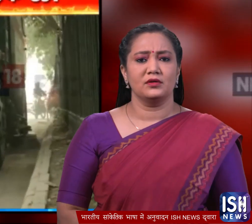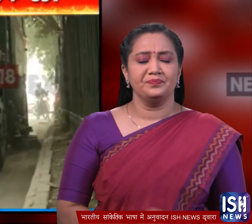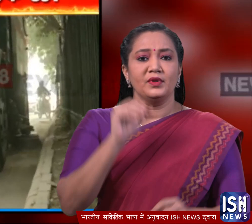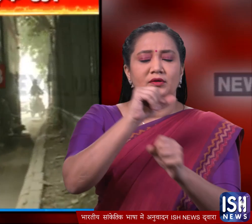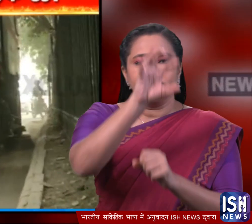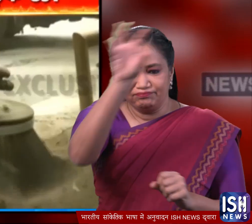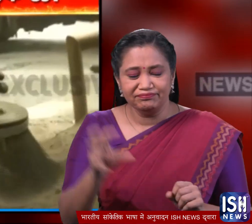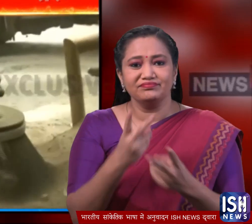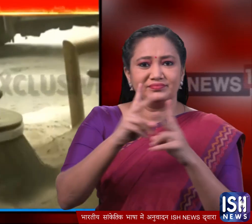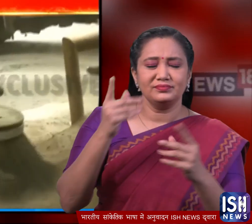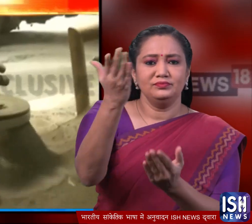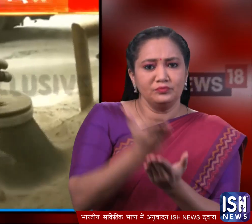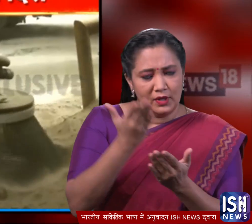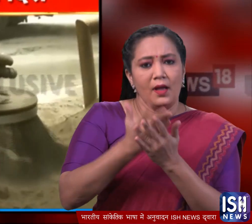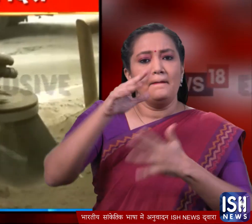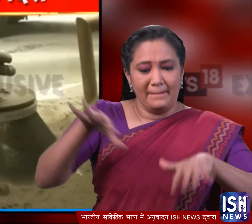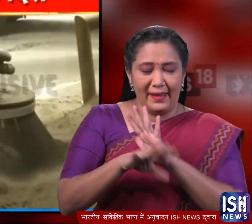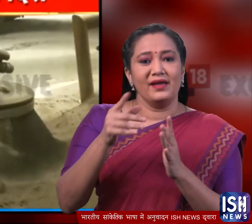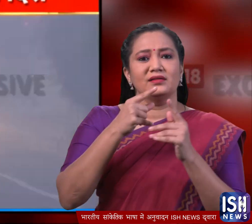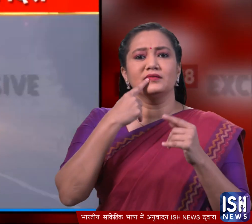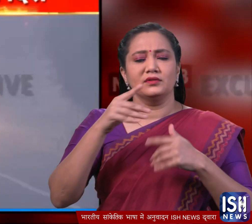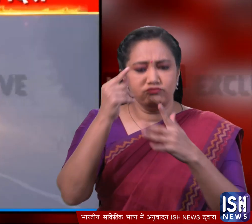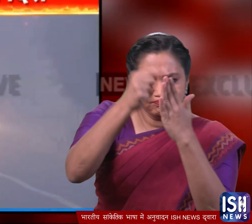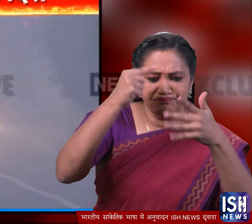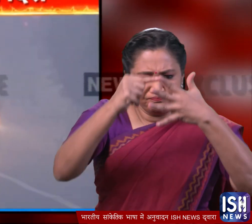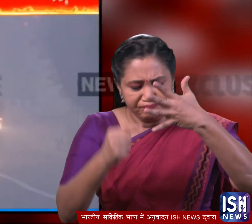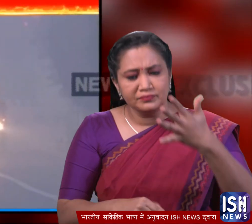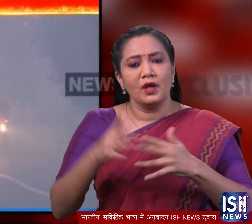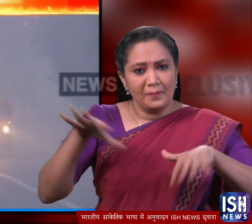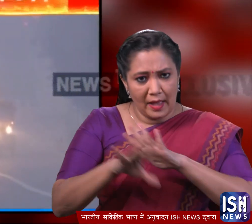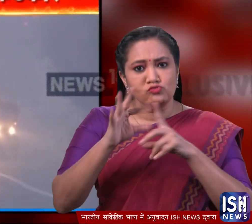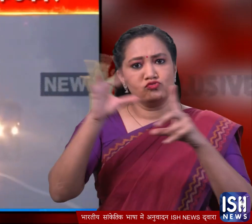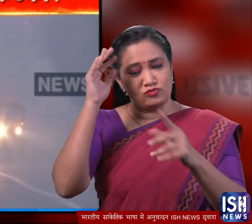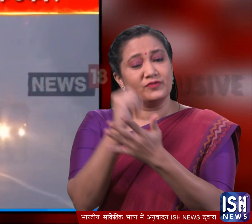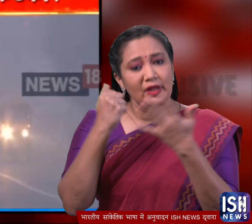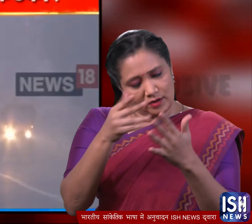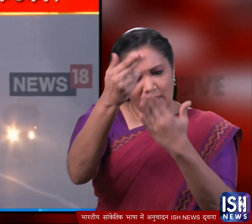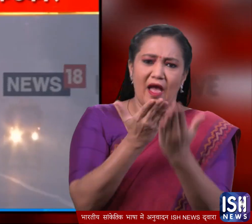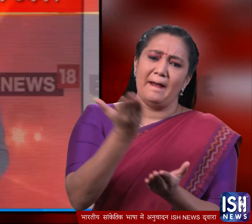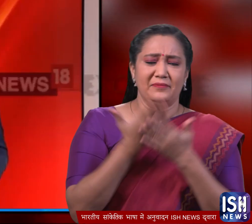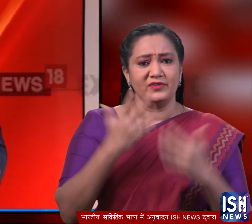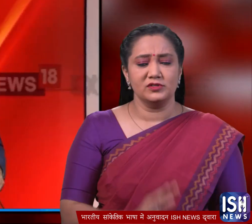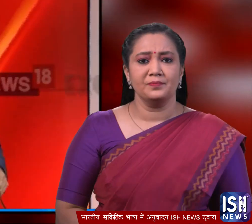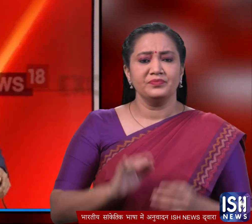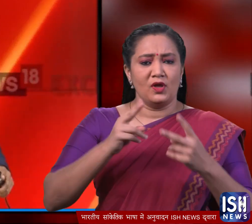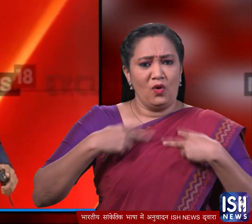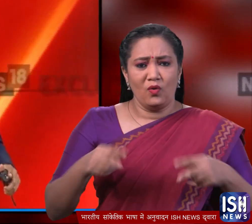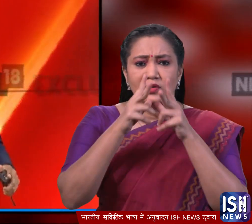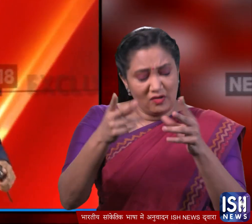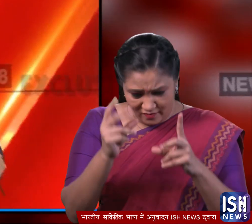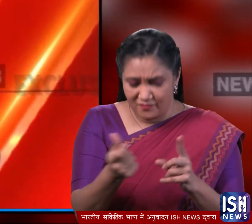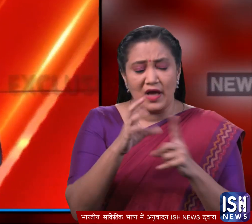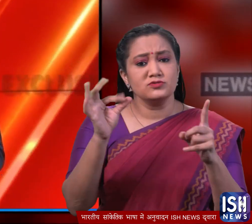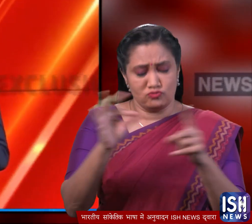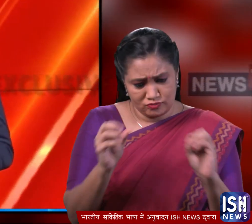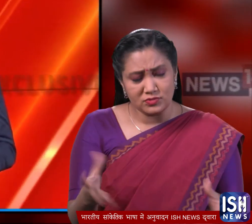हालांकि सरकारों ने हलफनामे में उन कदमों की जानकारी भी कोर्ट को दी जो प्रदूषण से निपटने के लिए उठाने का फैसला हुआ है, जिन पर अदालत ने फौरन